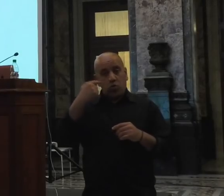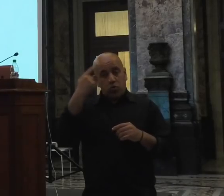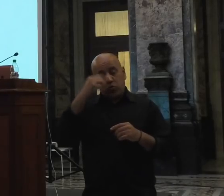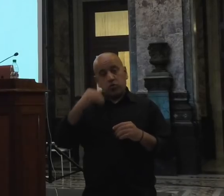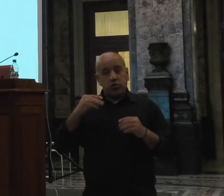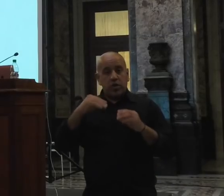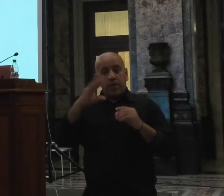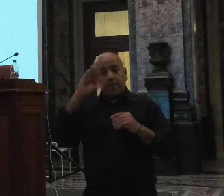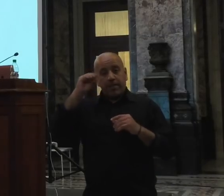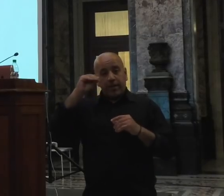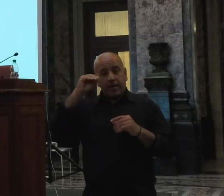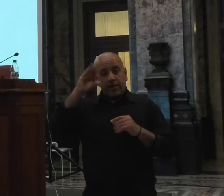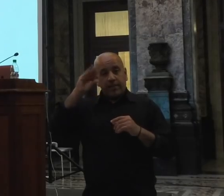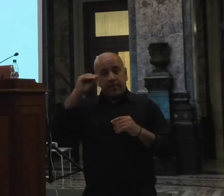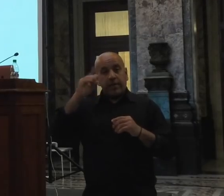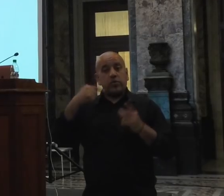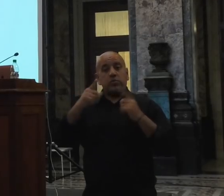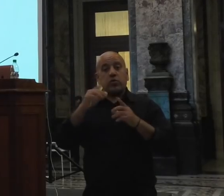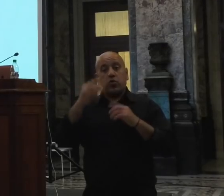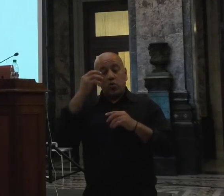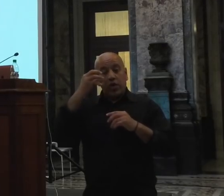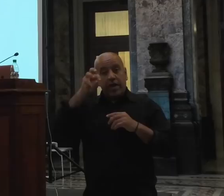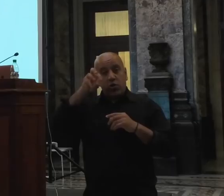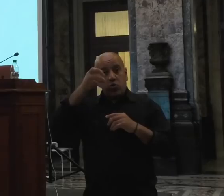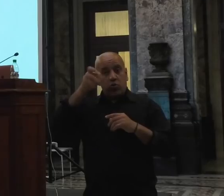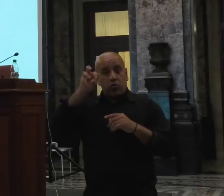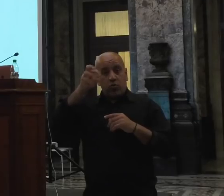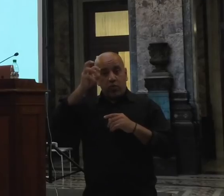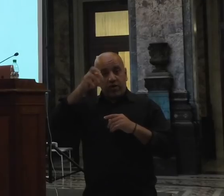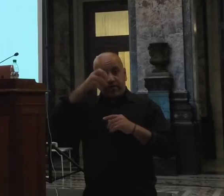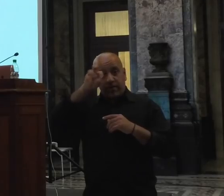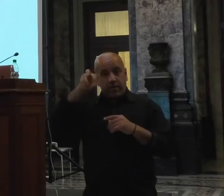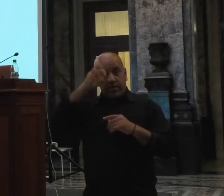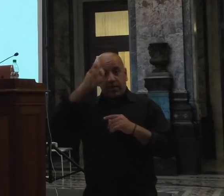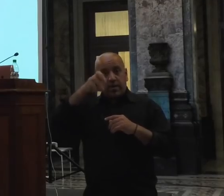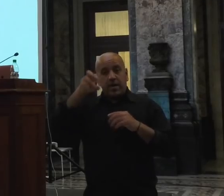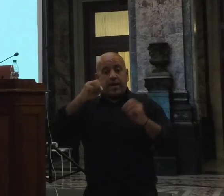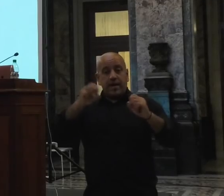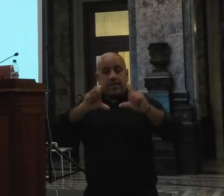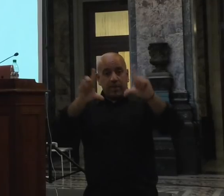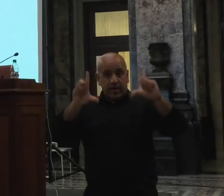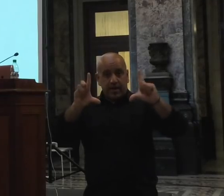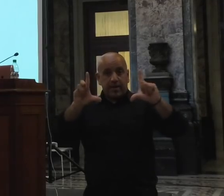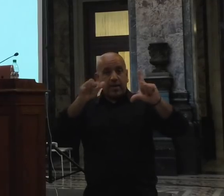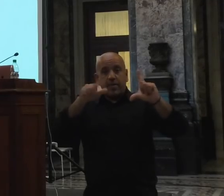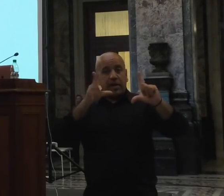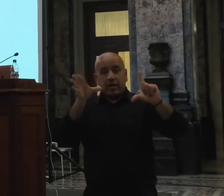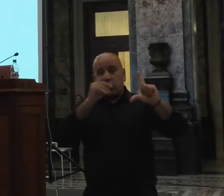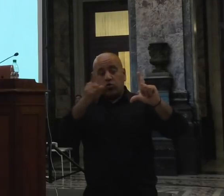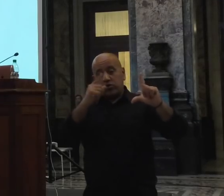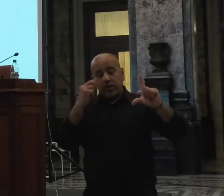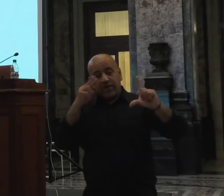movemos los ojos. Y cada vez que movemos los ojos, la imagen tiene que ser suprimida para que no veamos todo